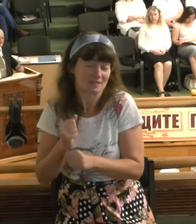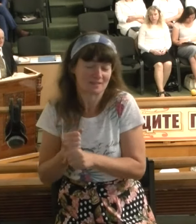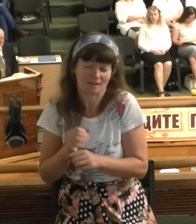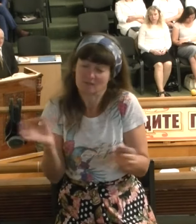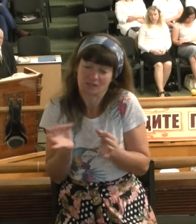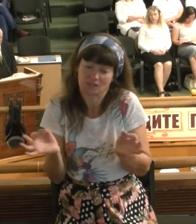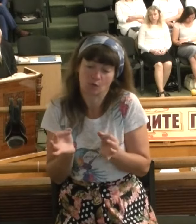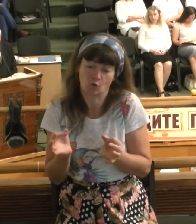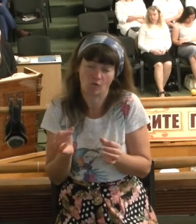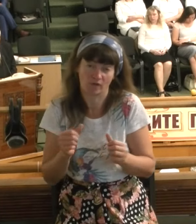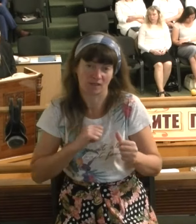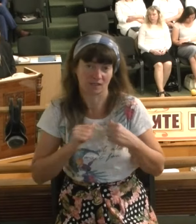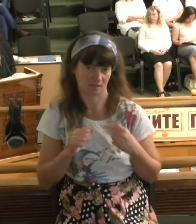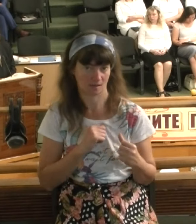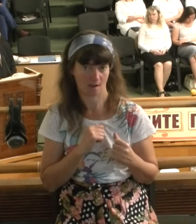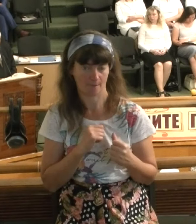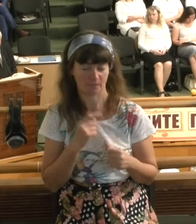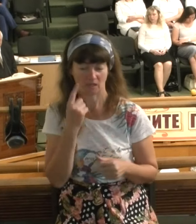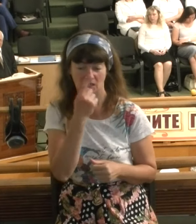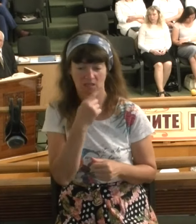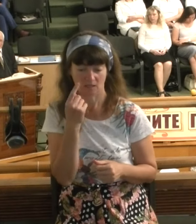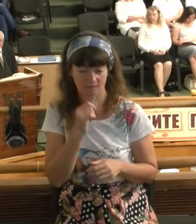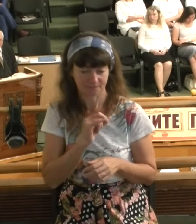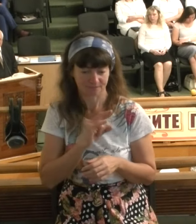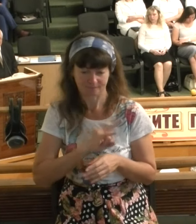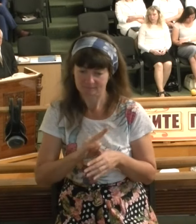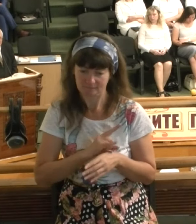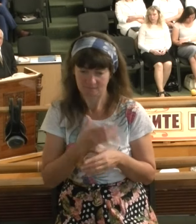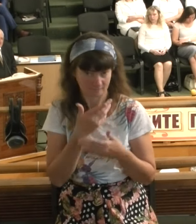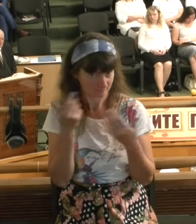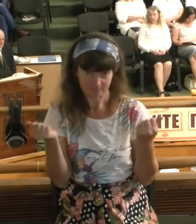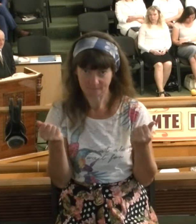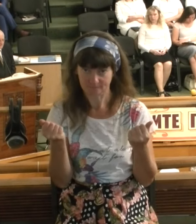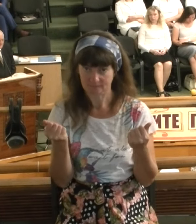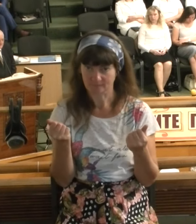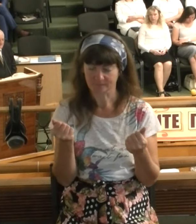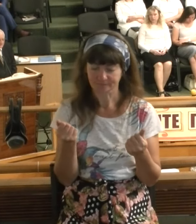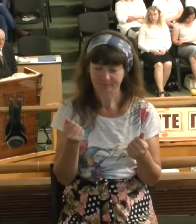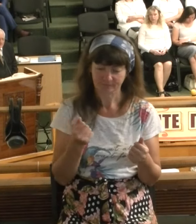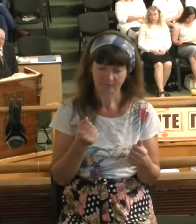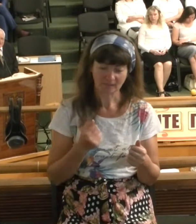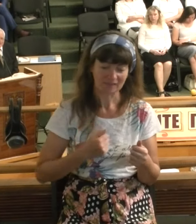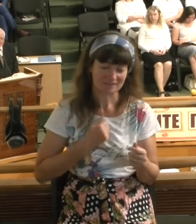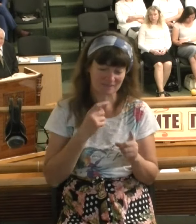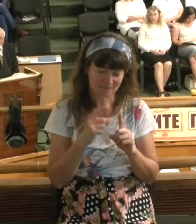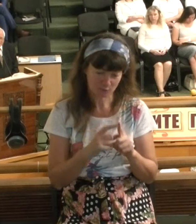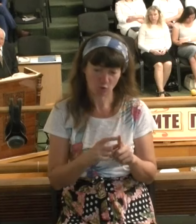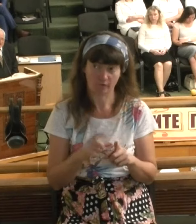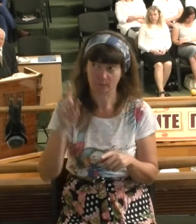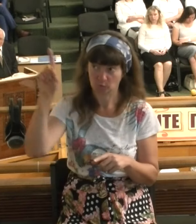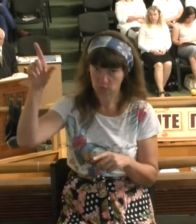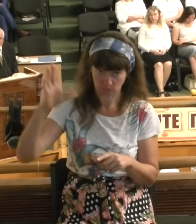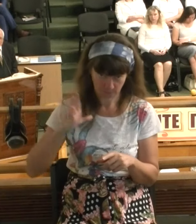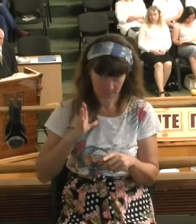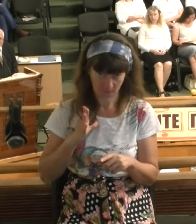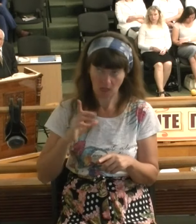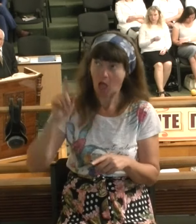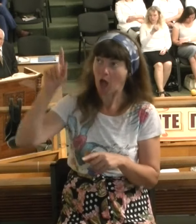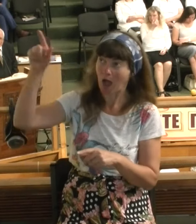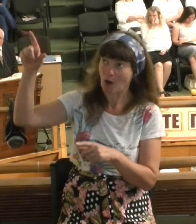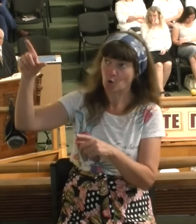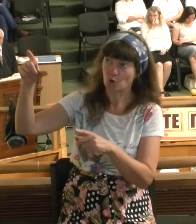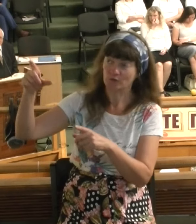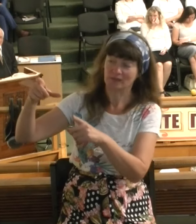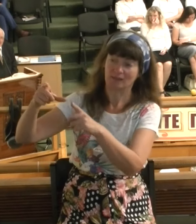было лести в устах Его. Будучи злословен, Он не злословил взаимно. Страдая, не